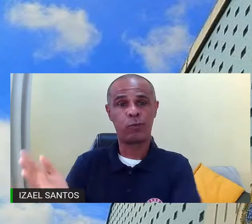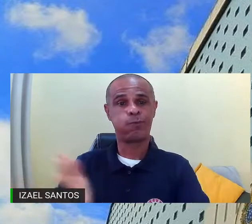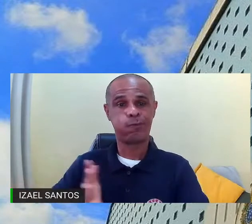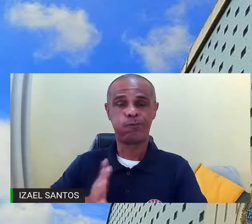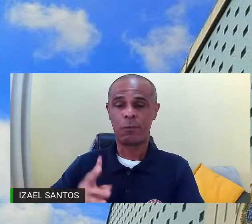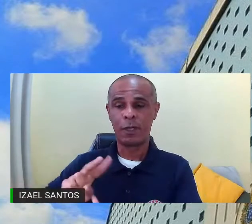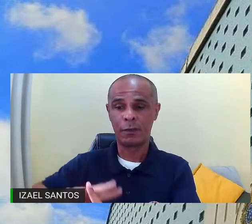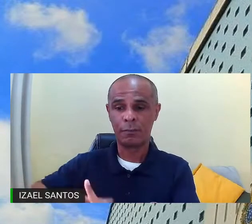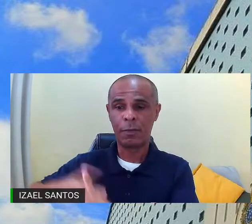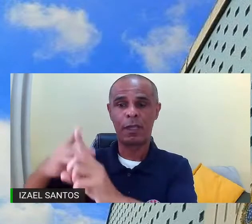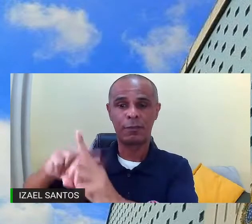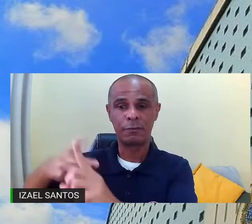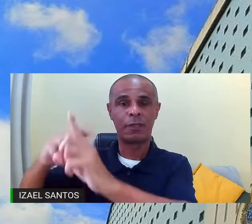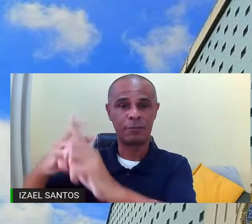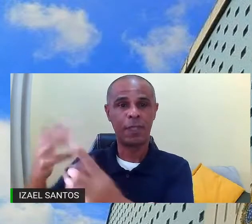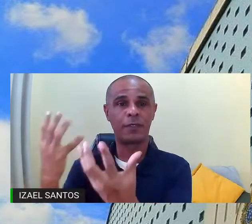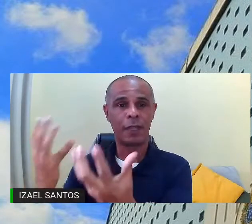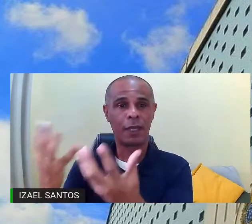multibilionários,